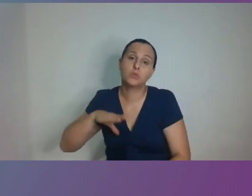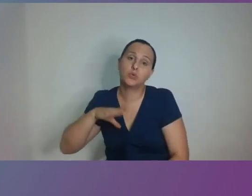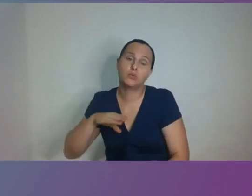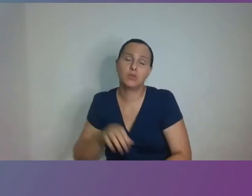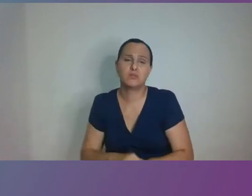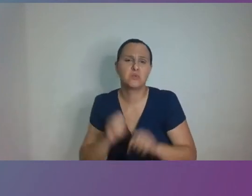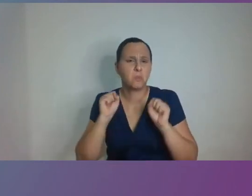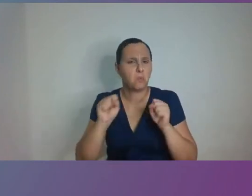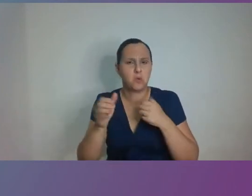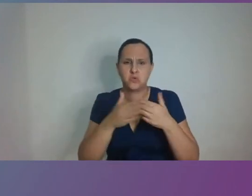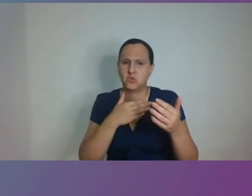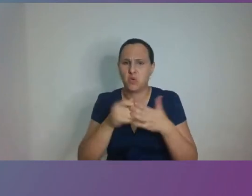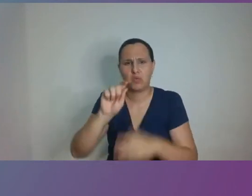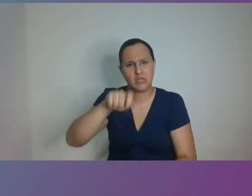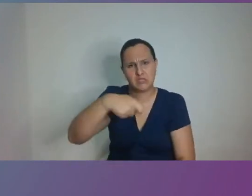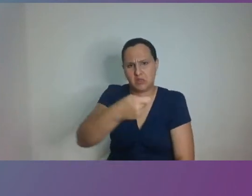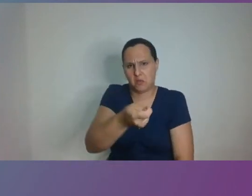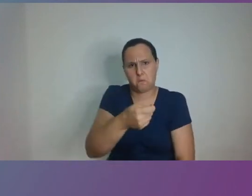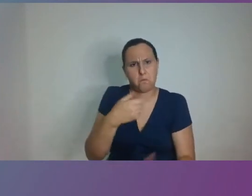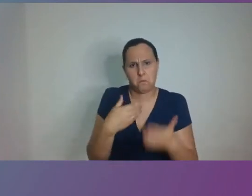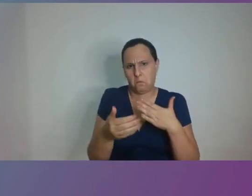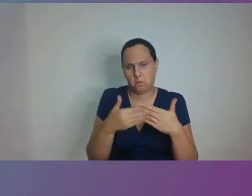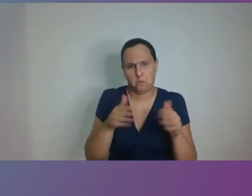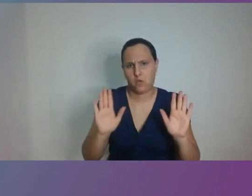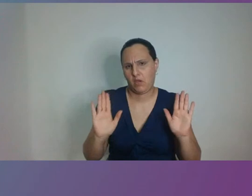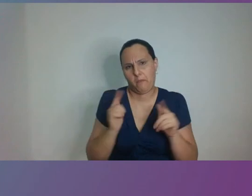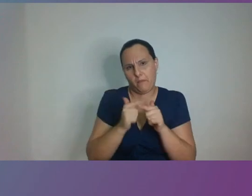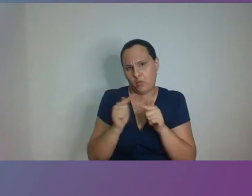sinal, sem problema nenhum, tá bom?